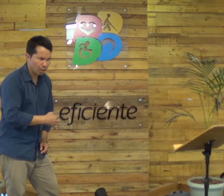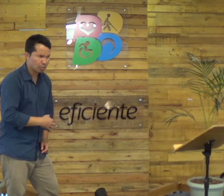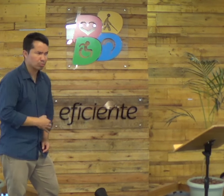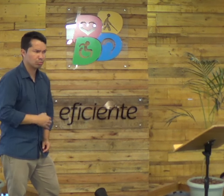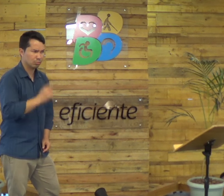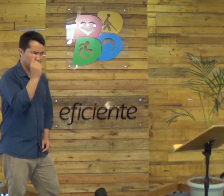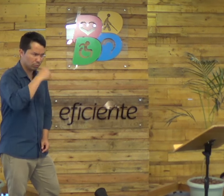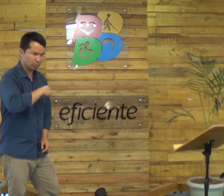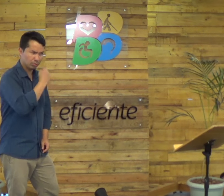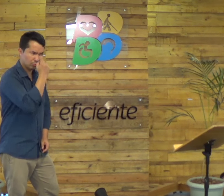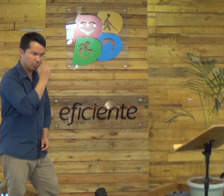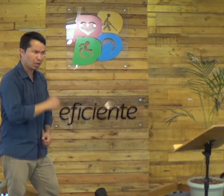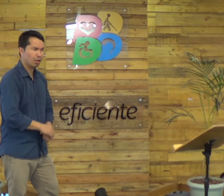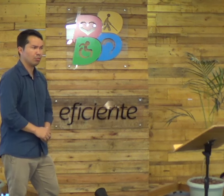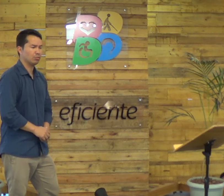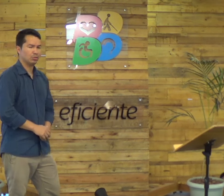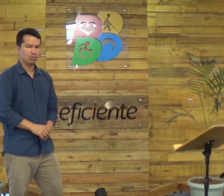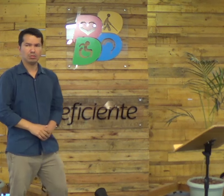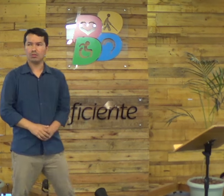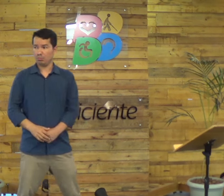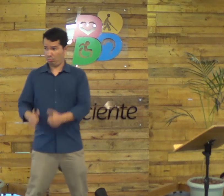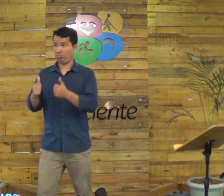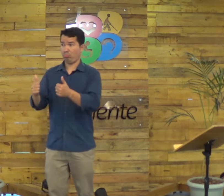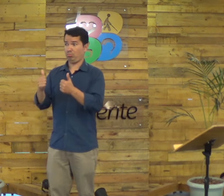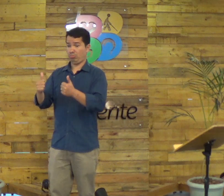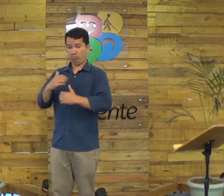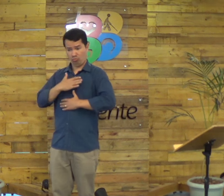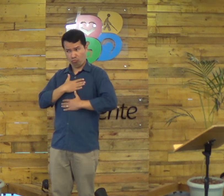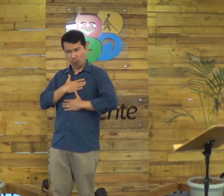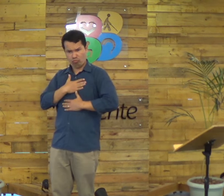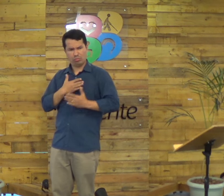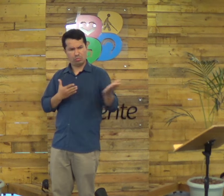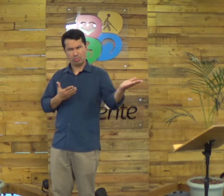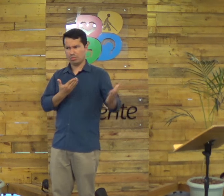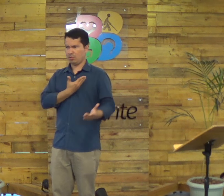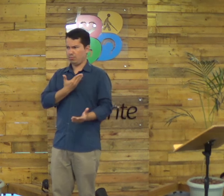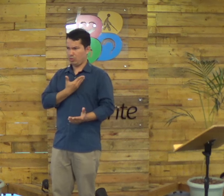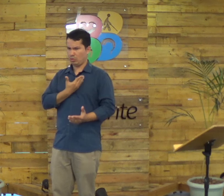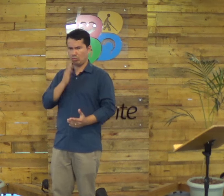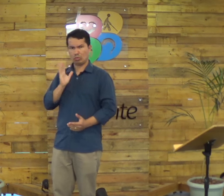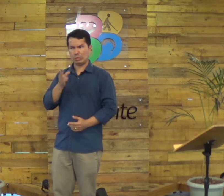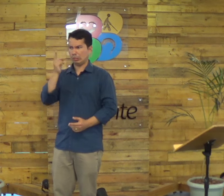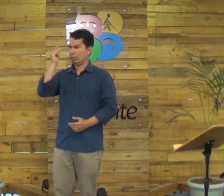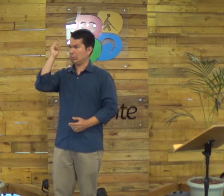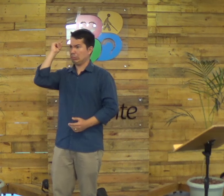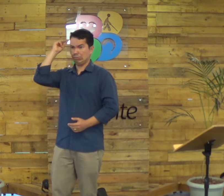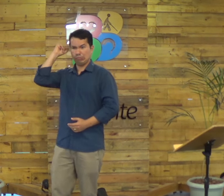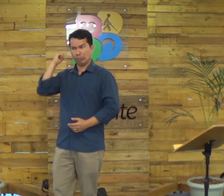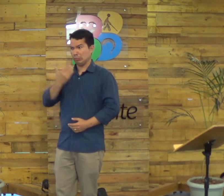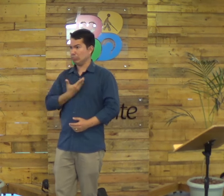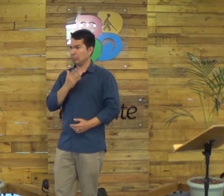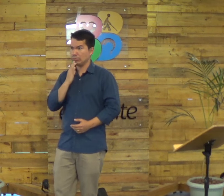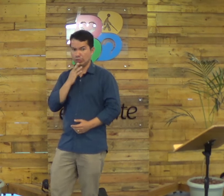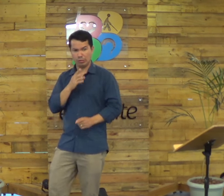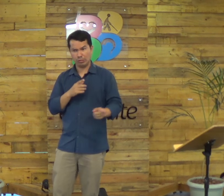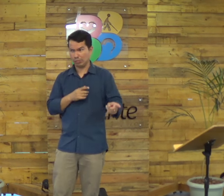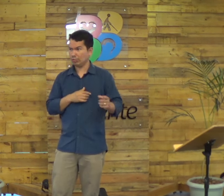a do Miran tem certeza, ele vem pra cá mesmo? sim, sim, ele é meu amigo, de muito tempo já, eu